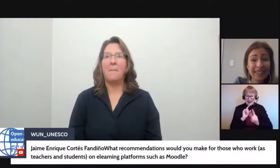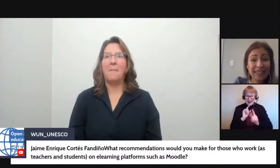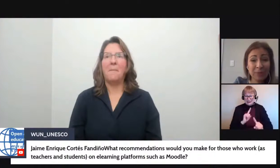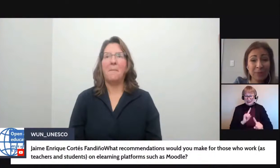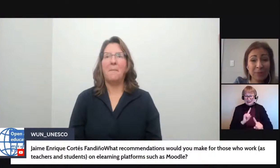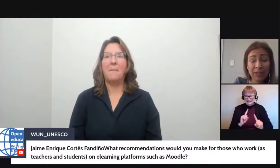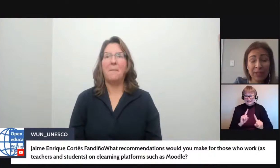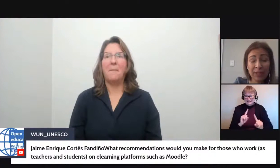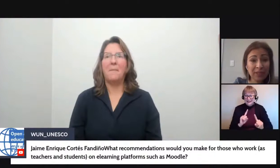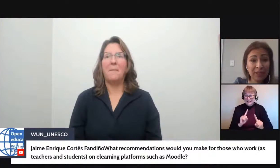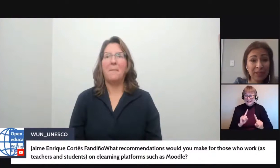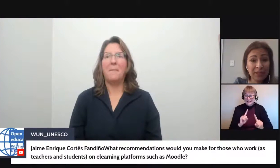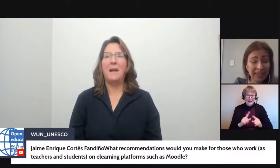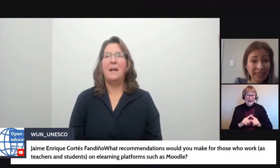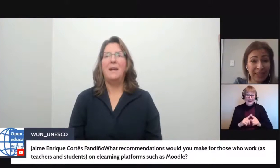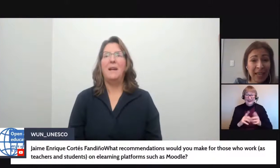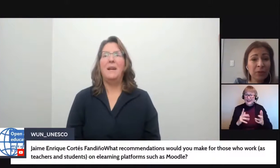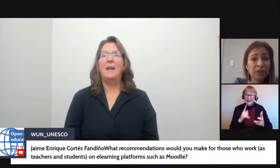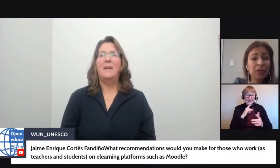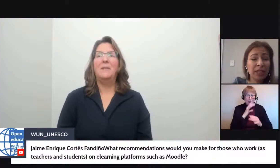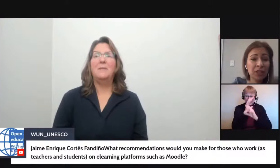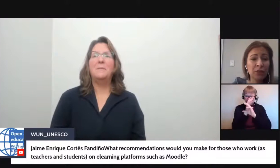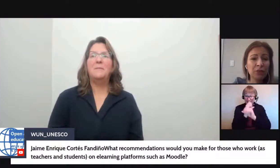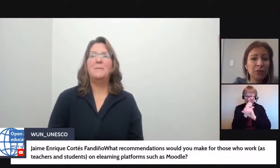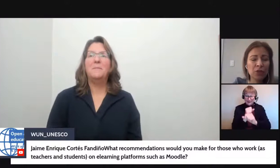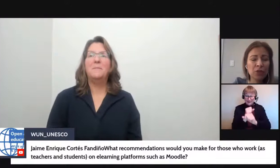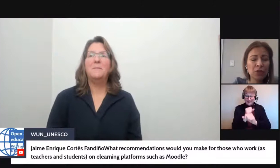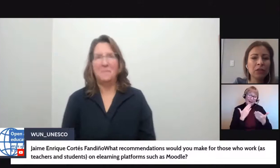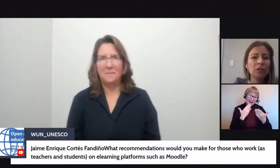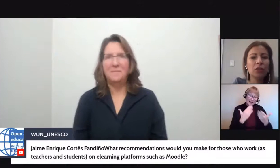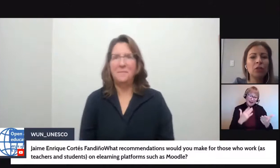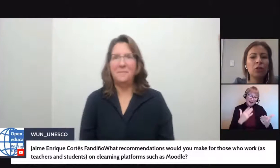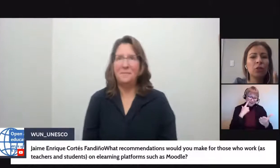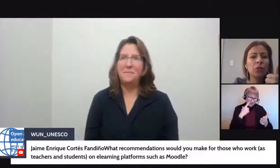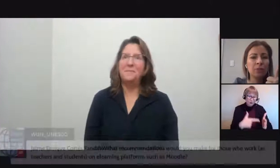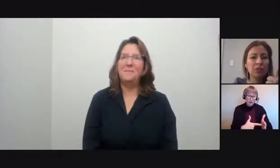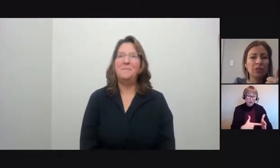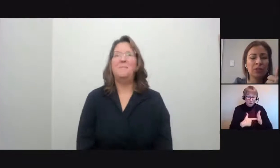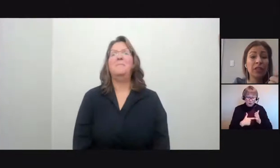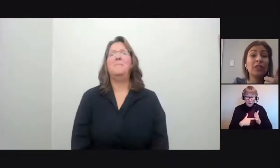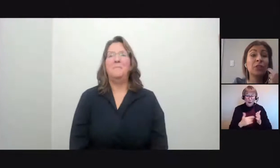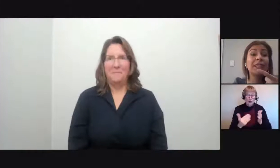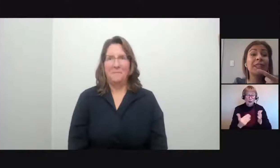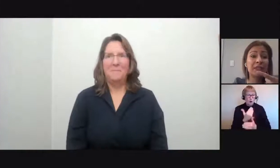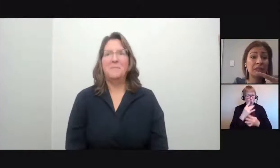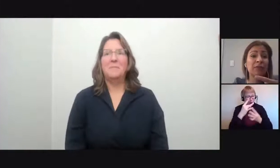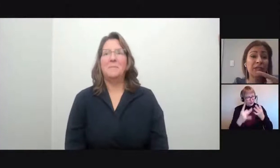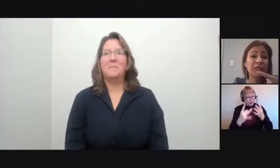agradecer al doctor Michael Skyer por involucrarse en este proyecto y